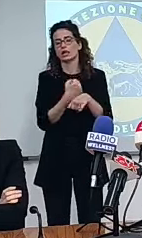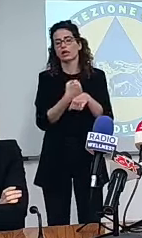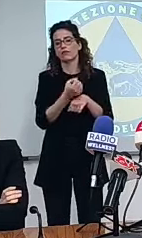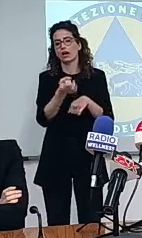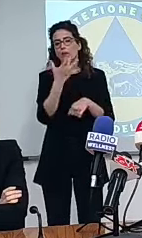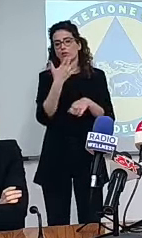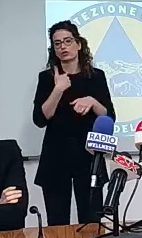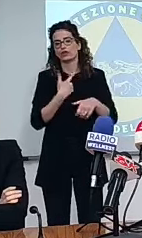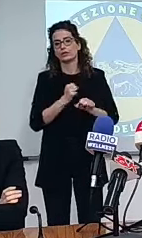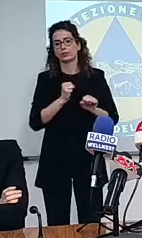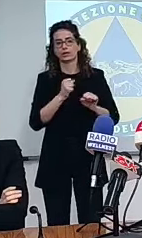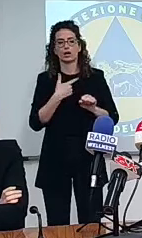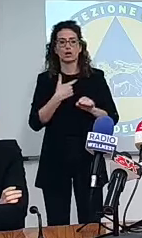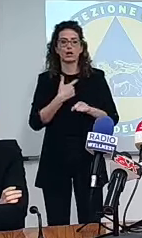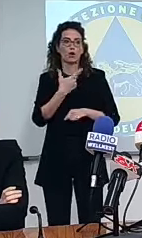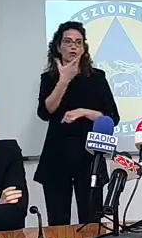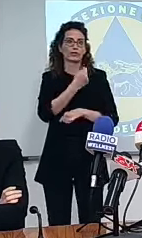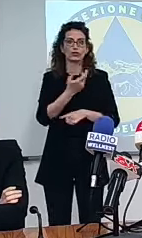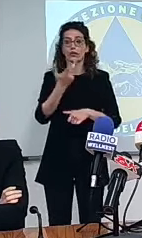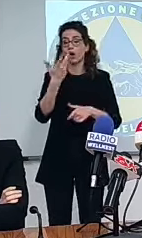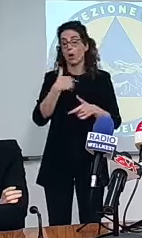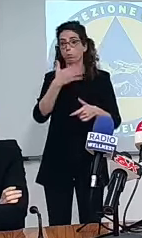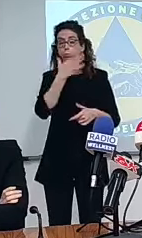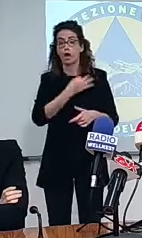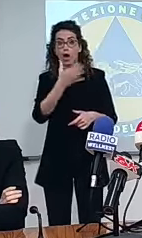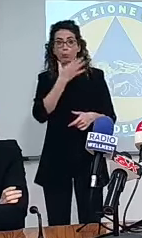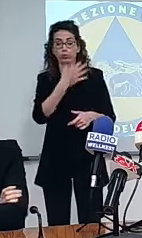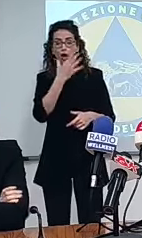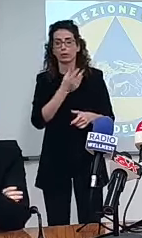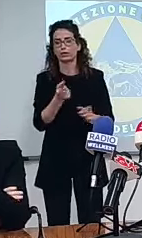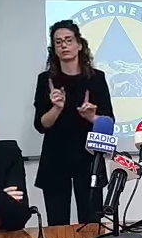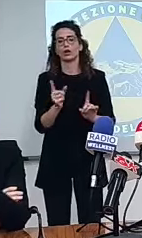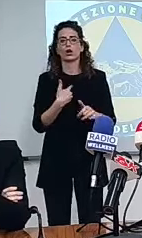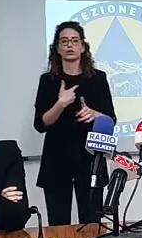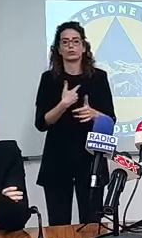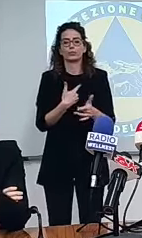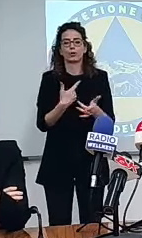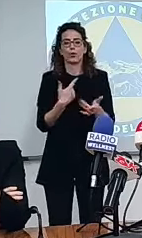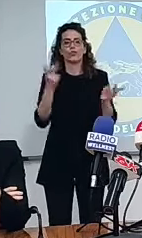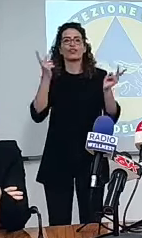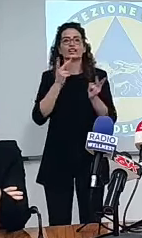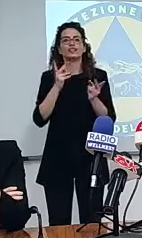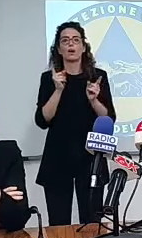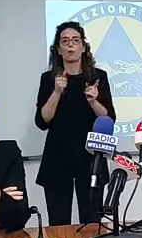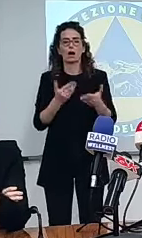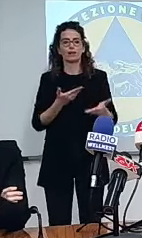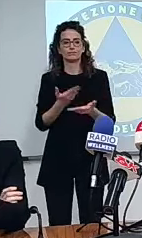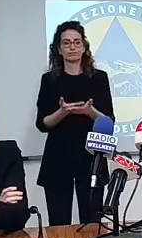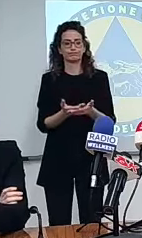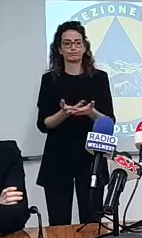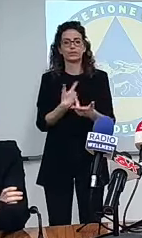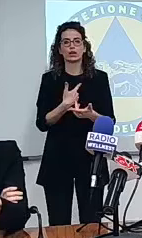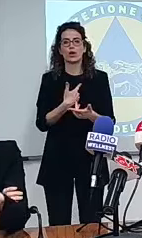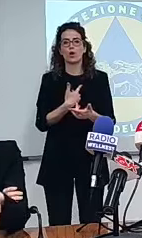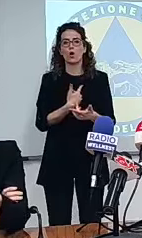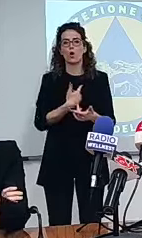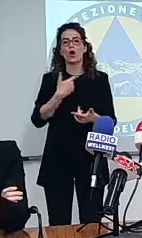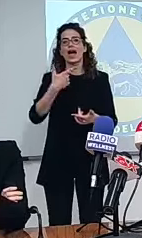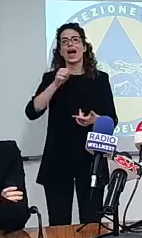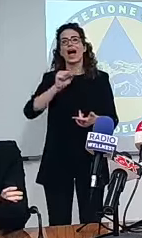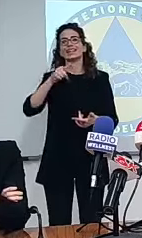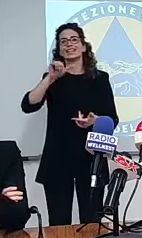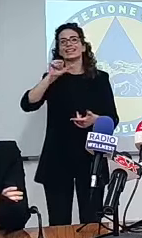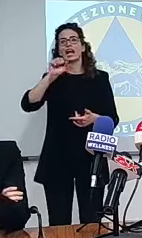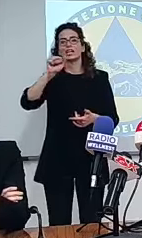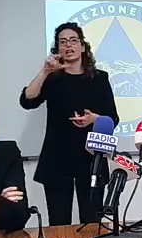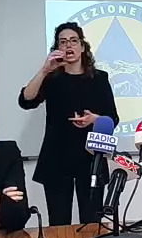facendo proseliti per i vaccini, sto dicendo come stanno le cose. Perché uno può dire, ma io non faccio l'antitetanica, ok, tu puoi anche